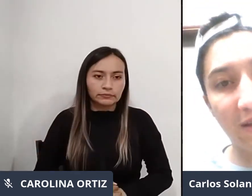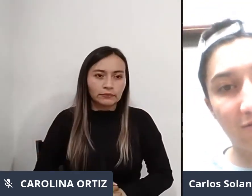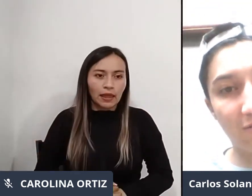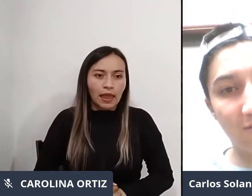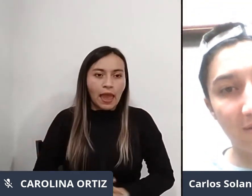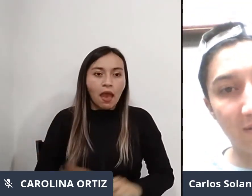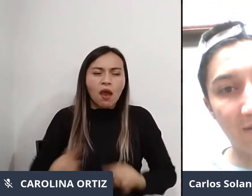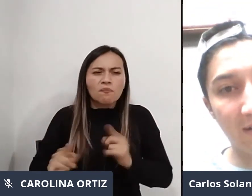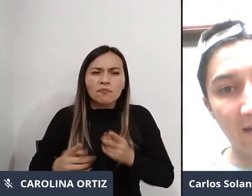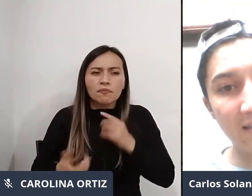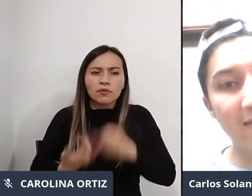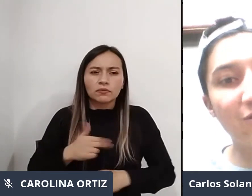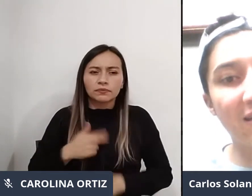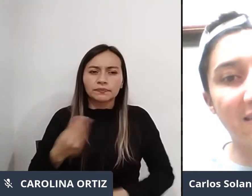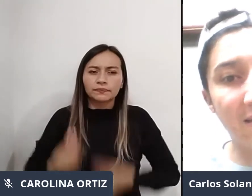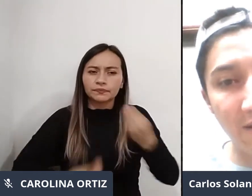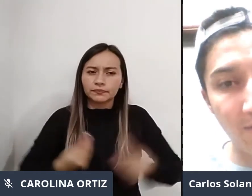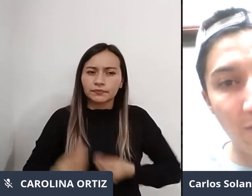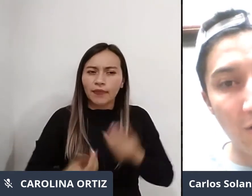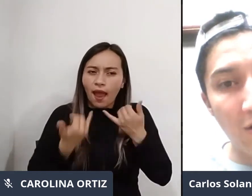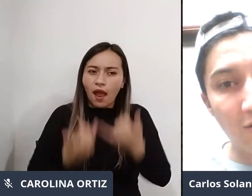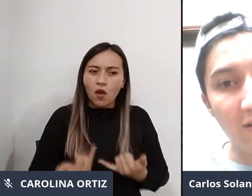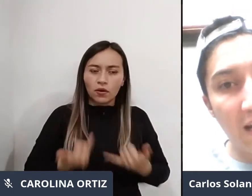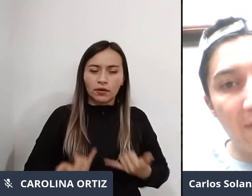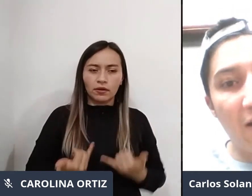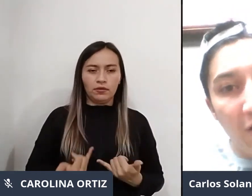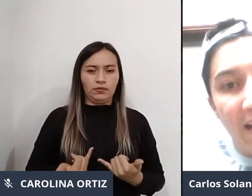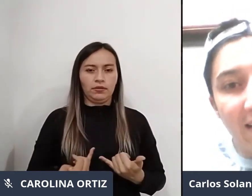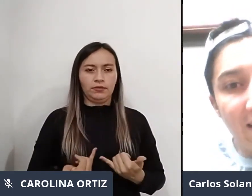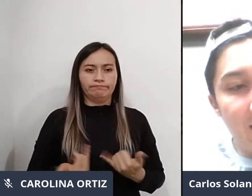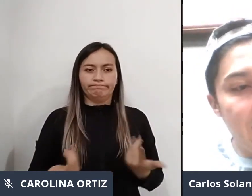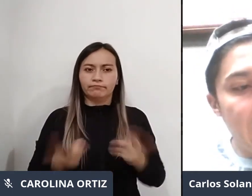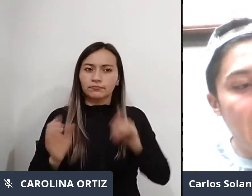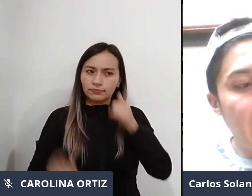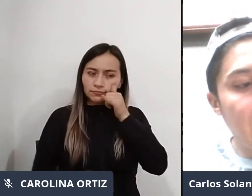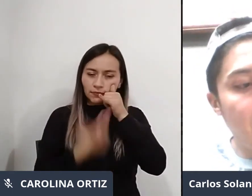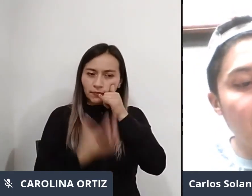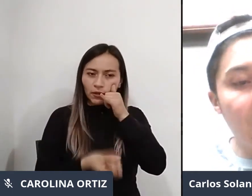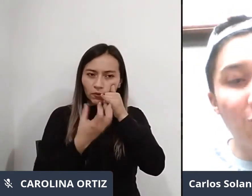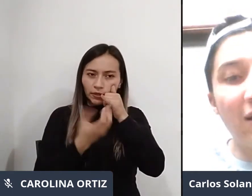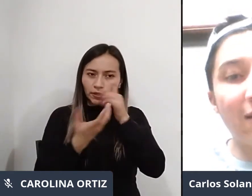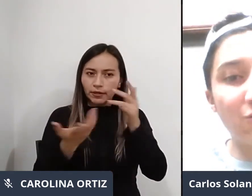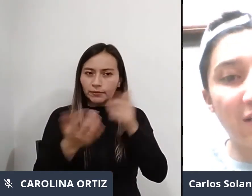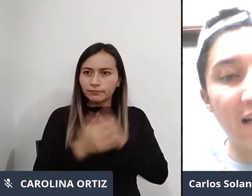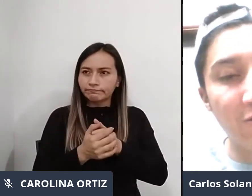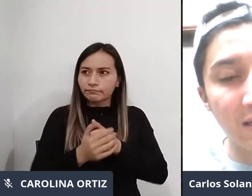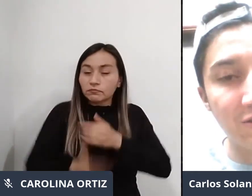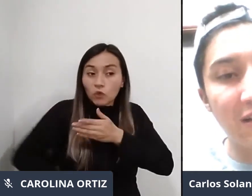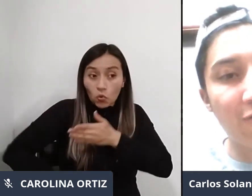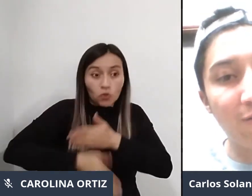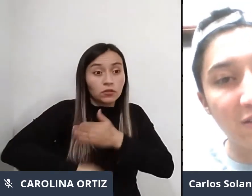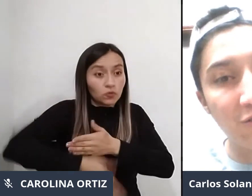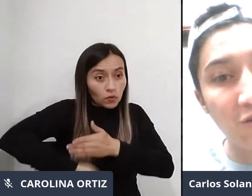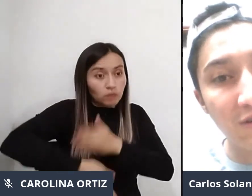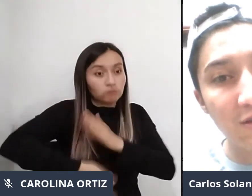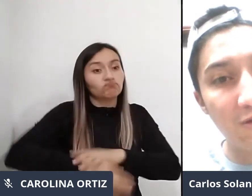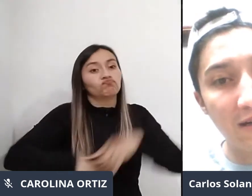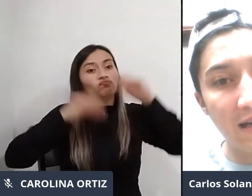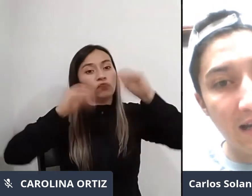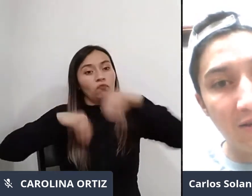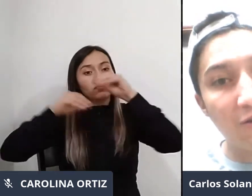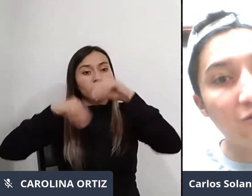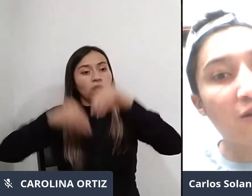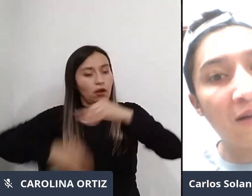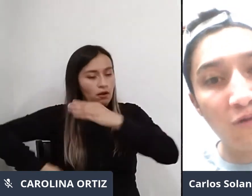¿qué hacemos en estos momentos? ¿Qué hacemos en este tiempo donde la pedagogía continúa, digamos, en la educación, la formación